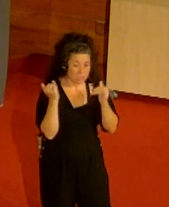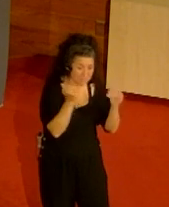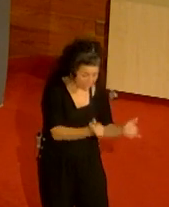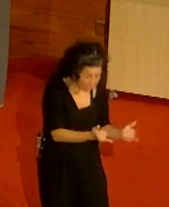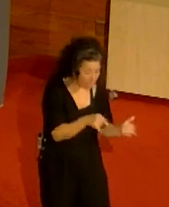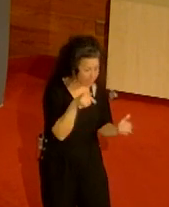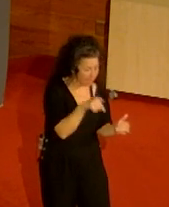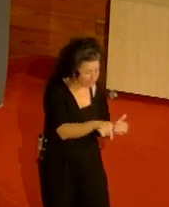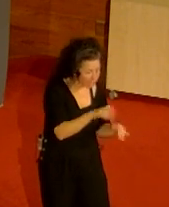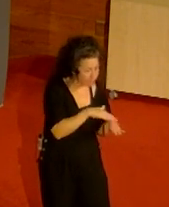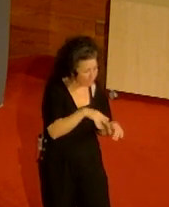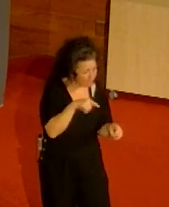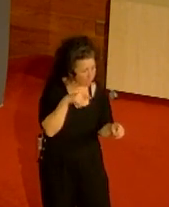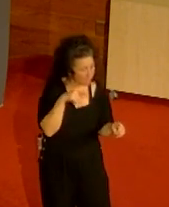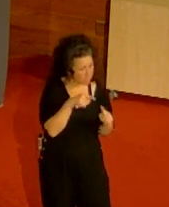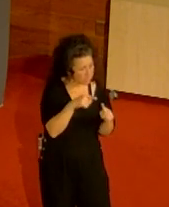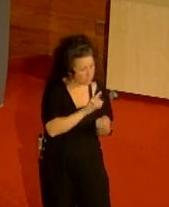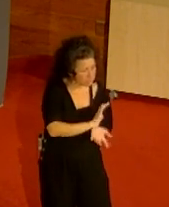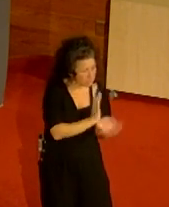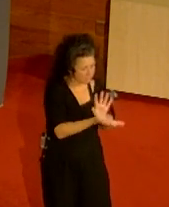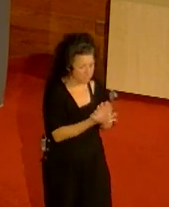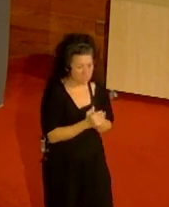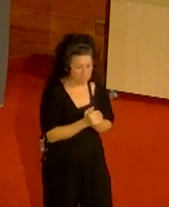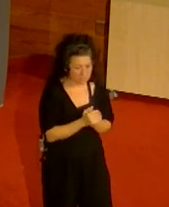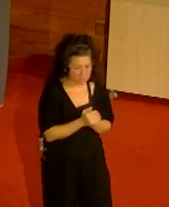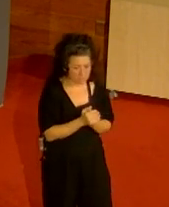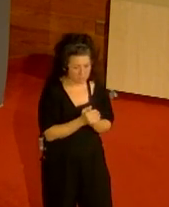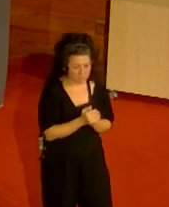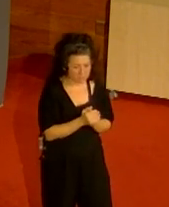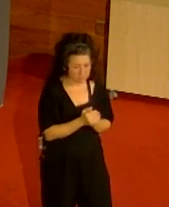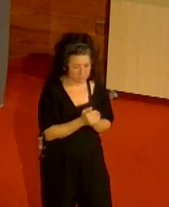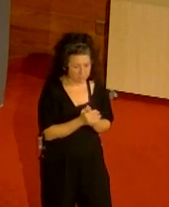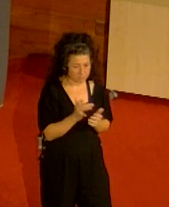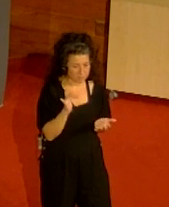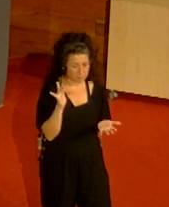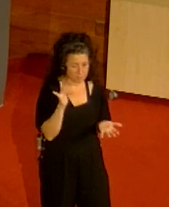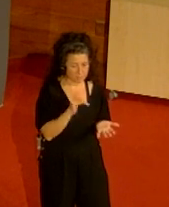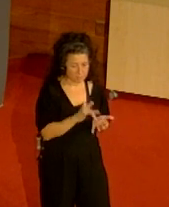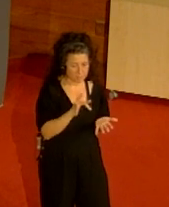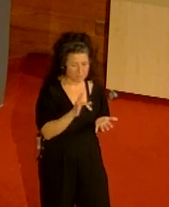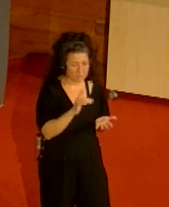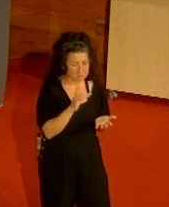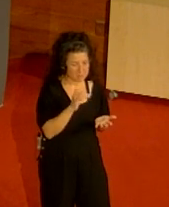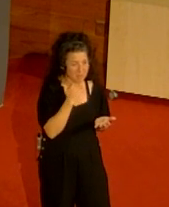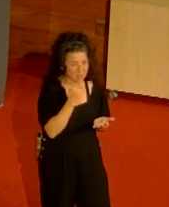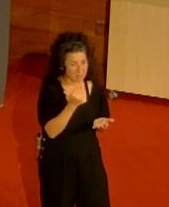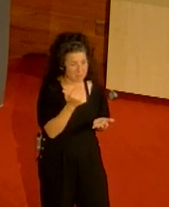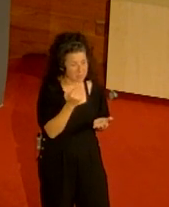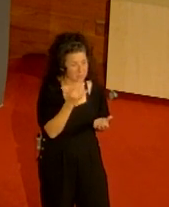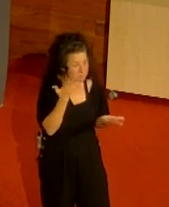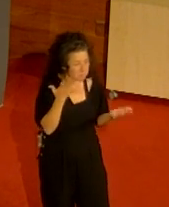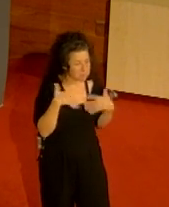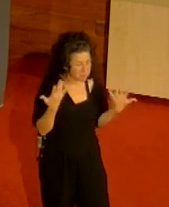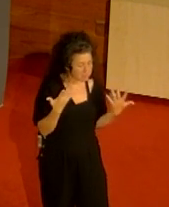para llegar a transformar, ¿no? En algún momento, vete a saber por qué, pues la gente se prende con una causa. Hoy en